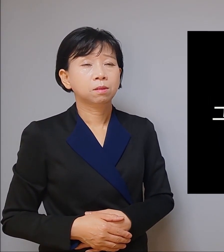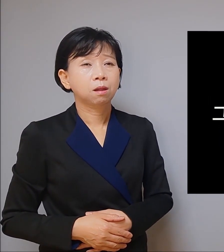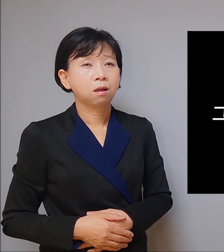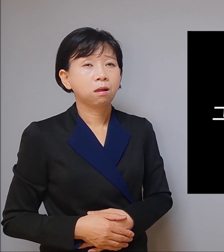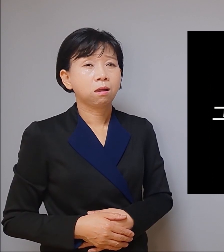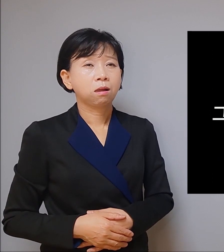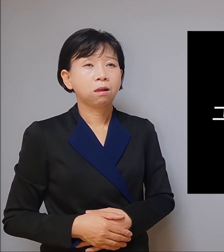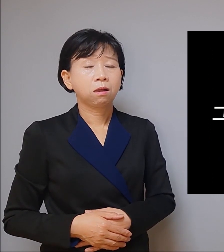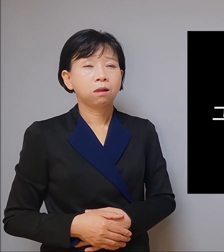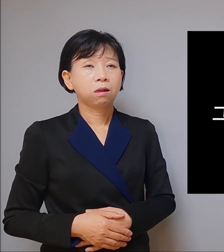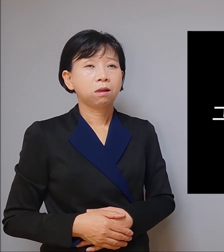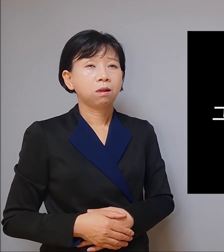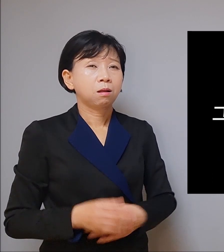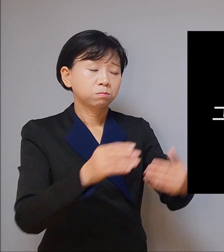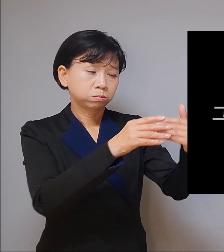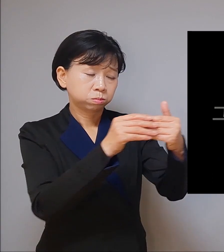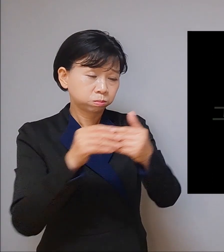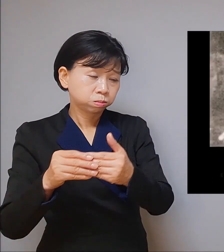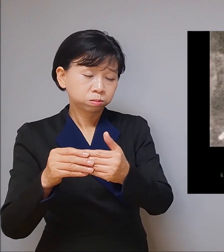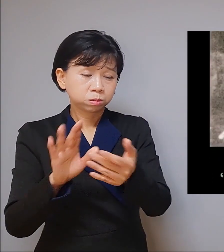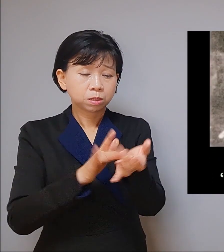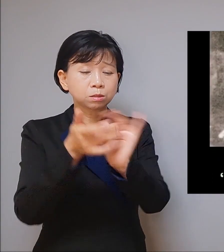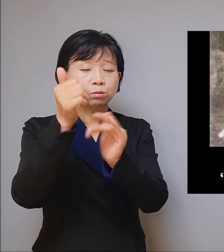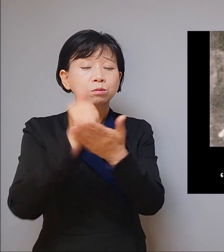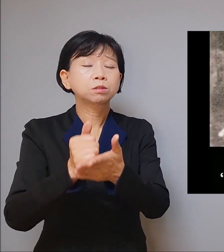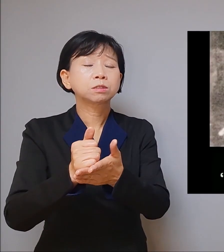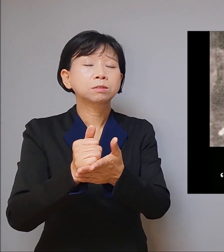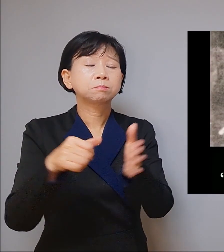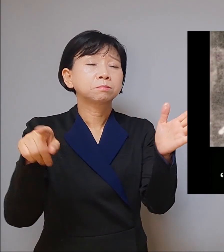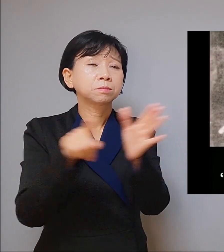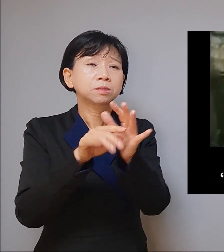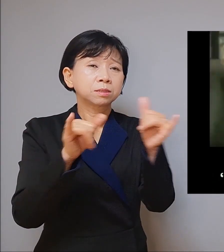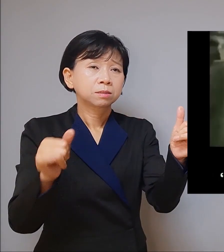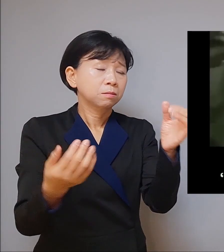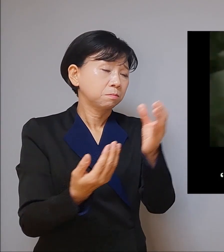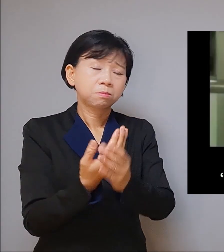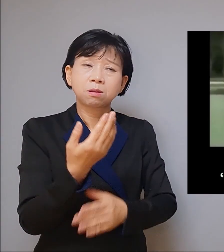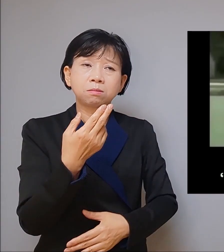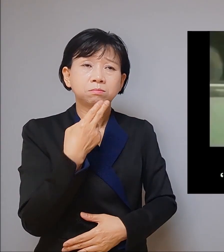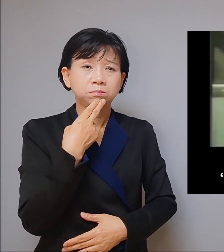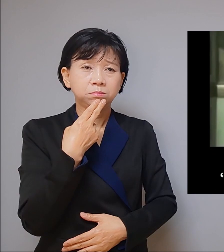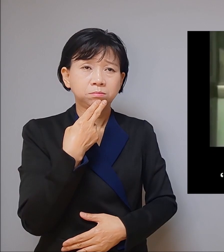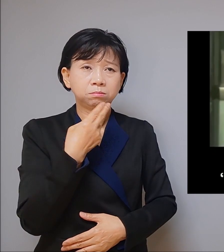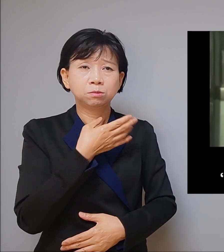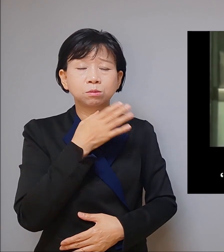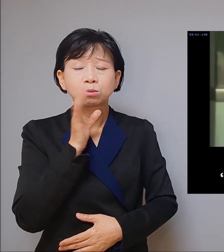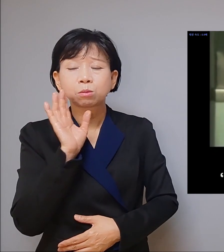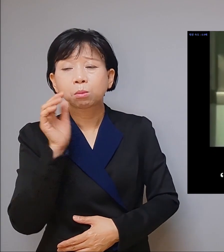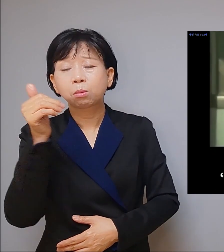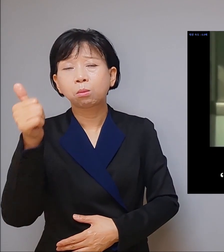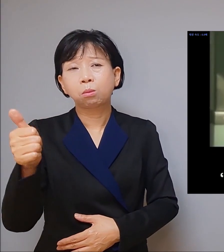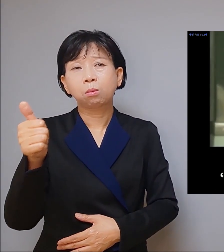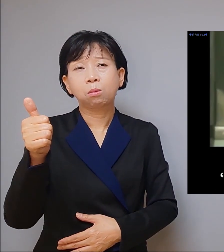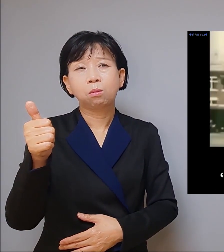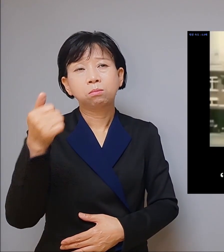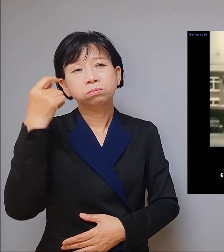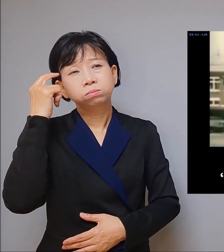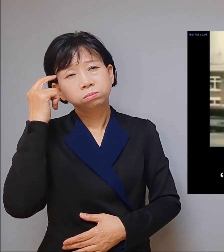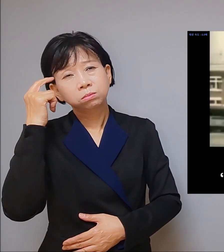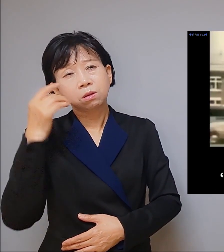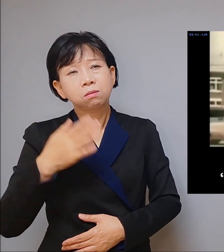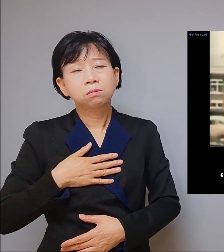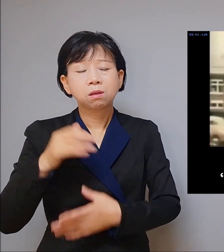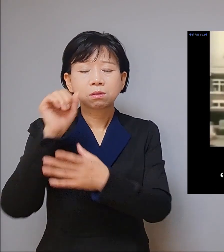단 한 명의 사람도 그의 전도를 받고 예수님을 영접한 사람이 없었습니다. 노인이 된 그는 회상합니다.